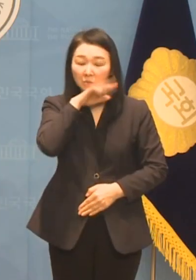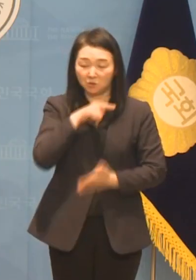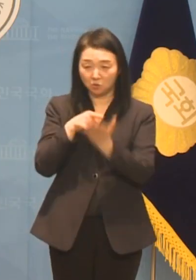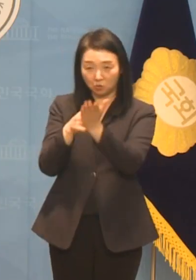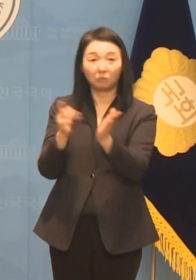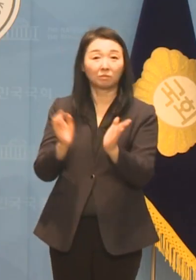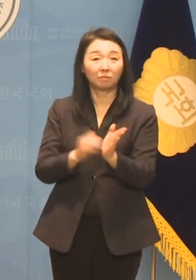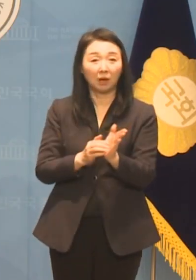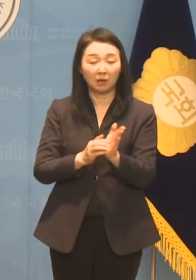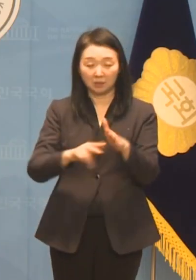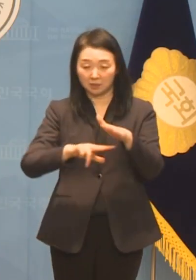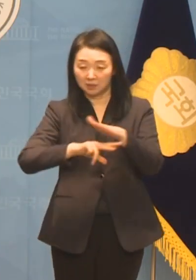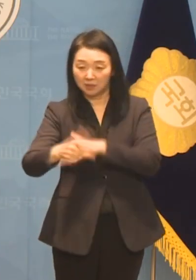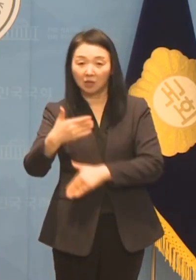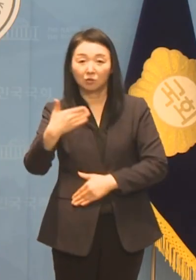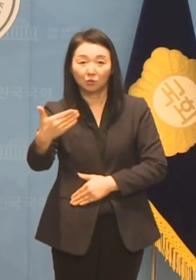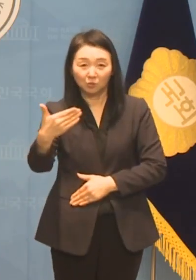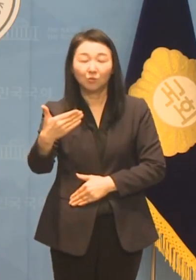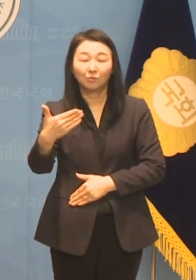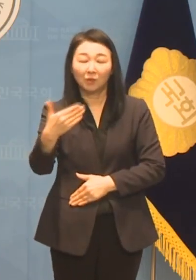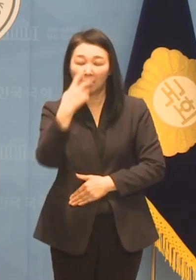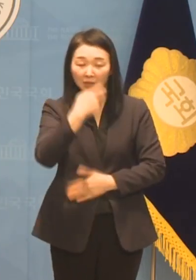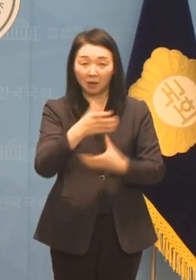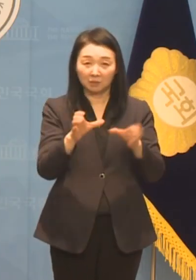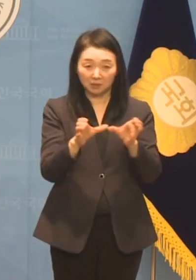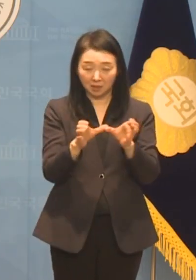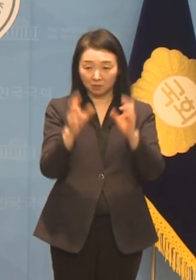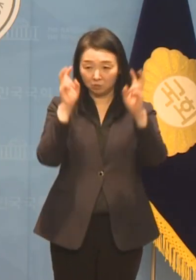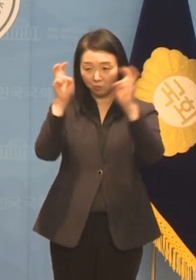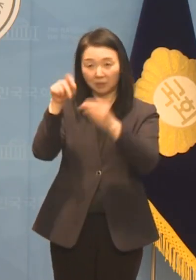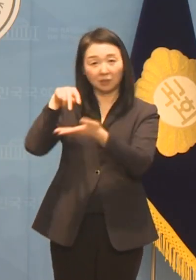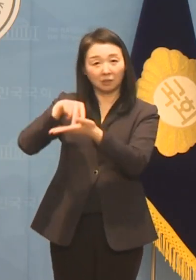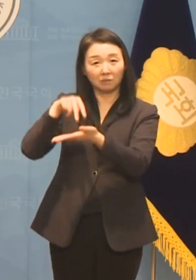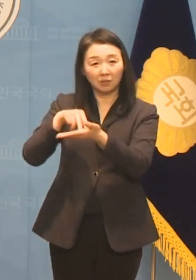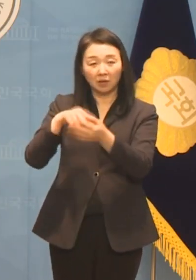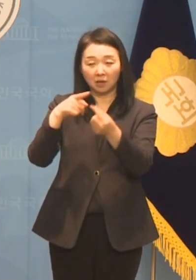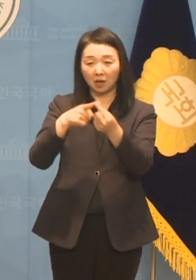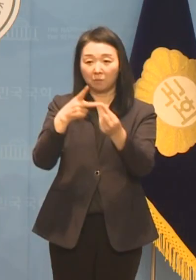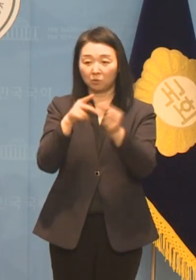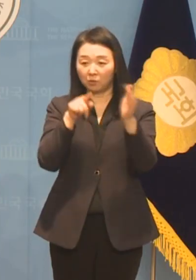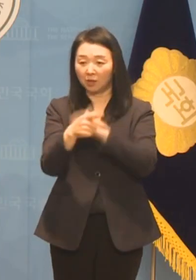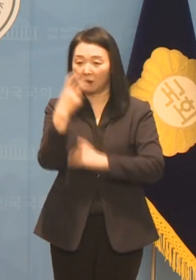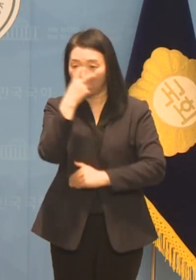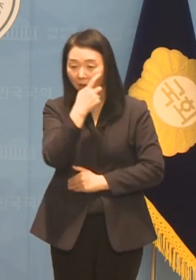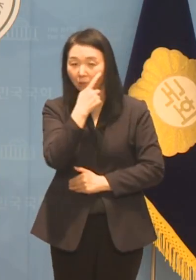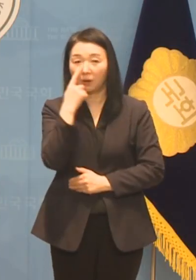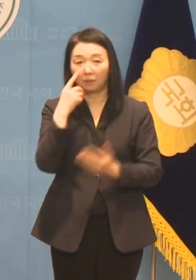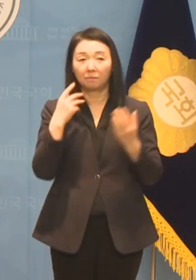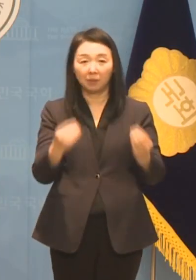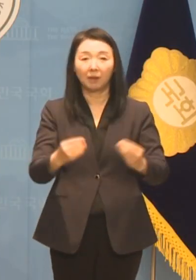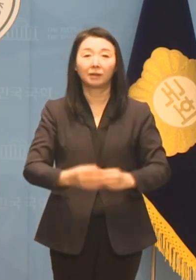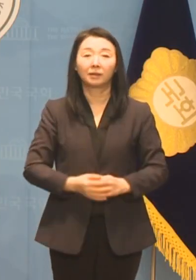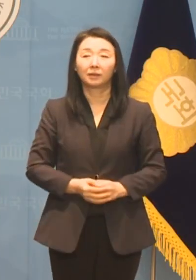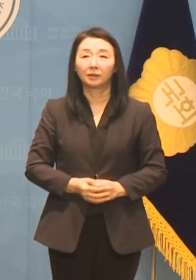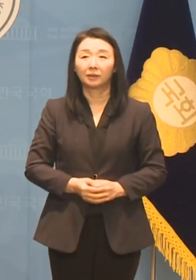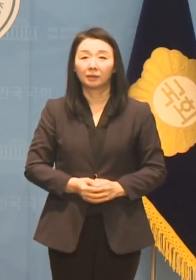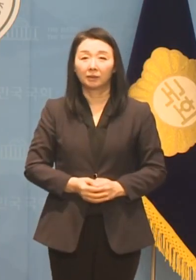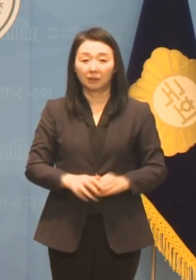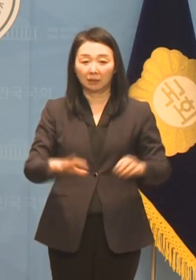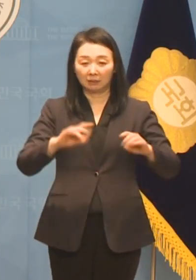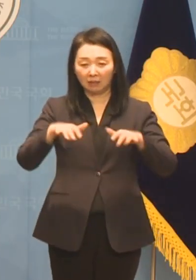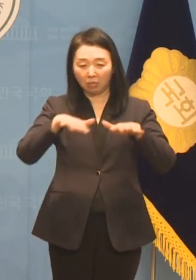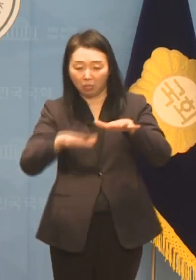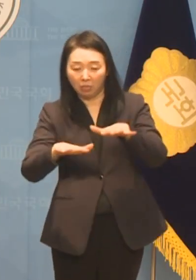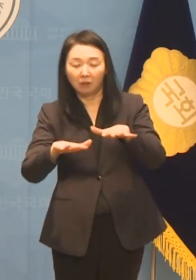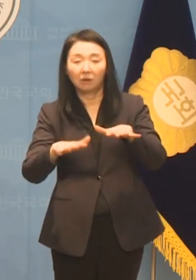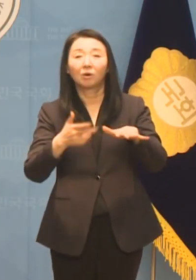접수되어 지하철 9호선 감리단 시공사 측이 2차례 현장을 방문해 확인했지만 집안 치마는